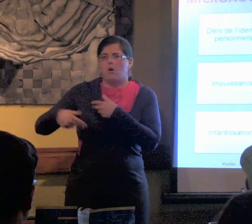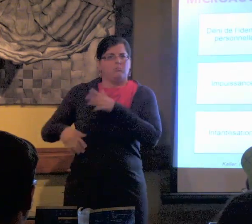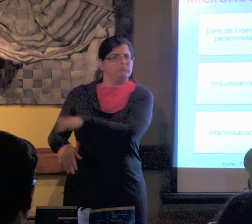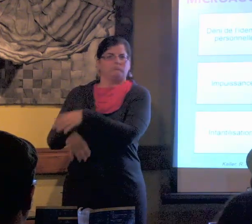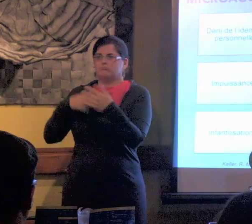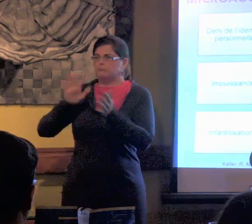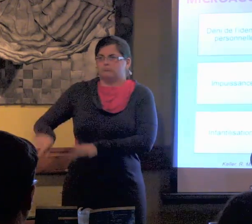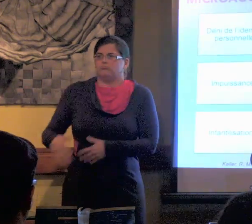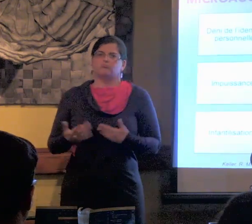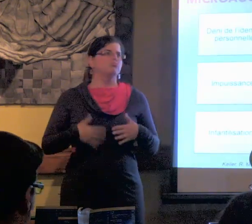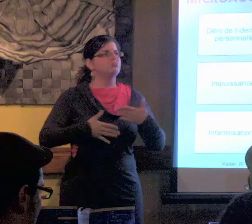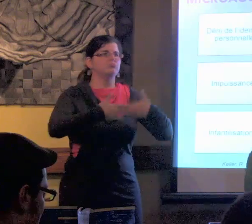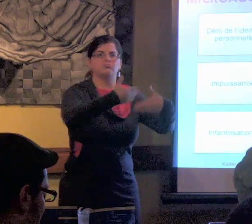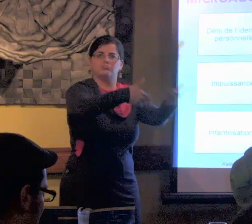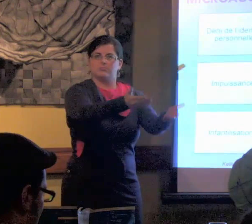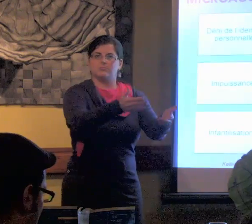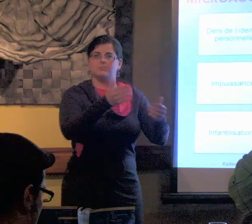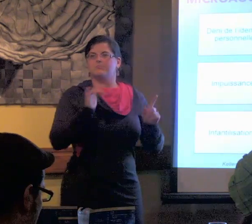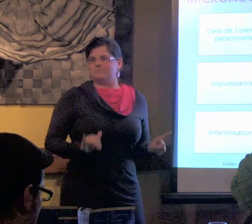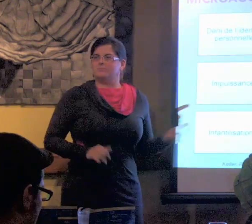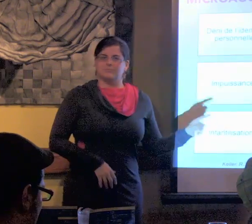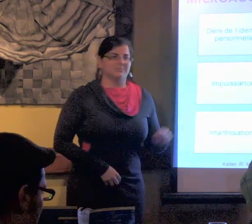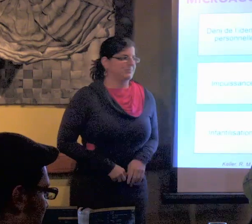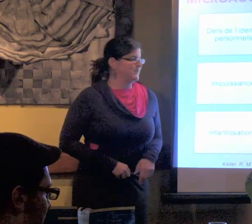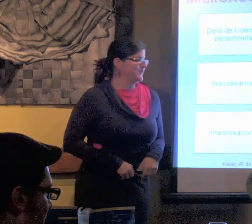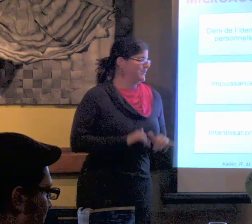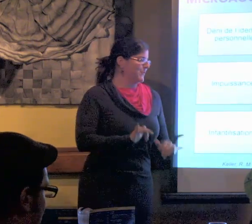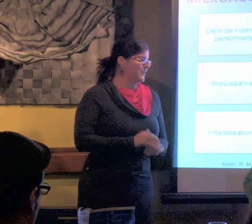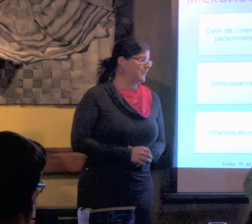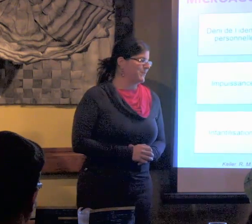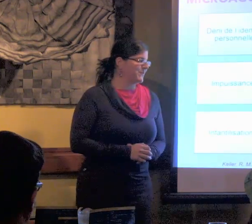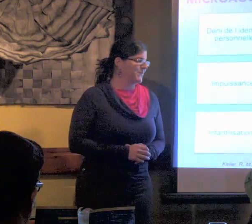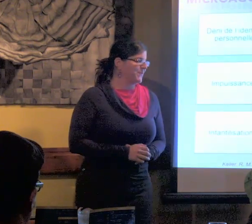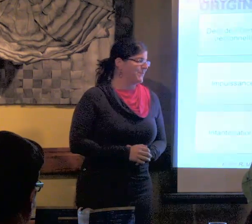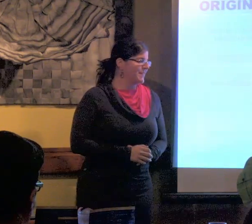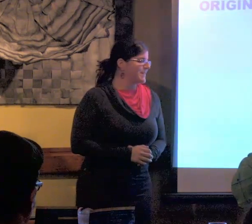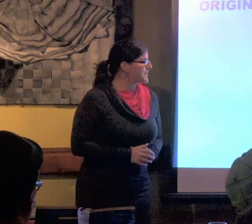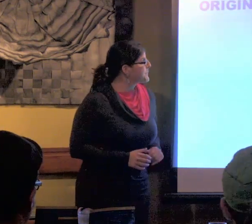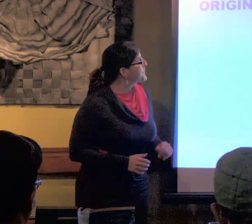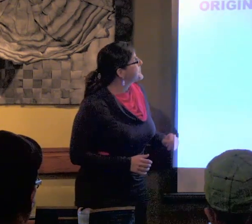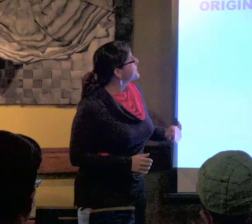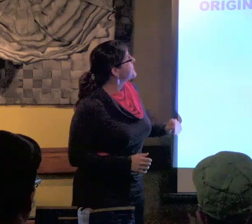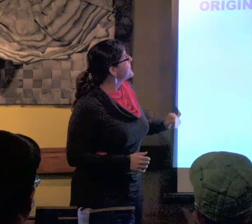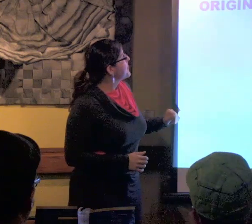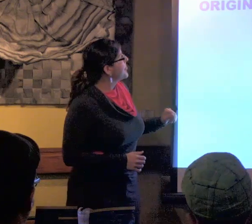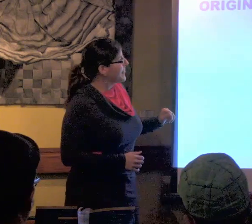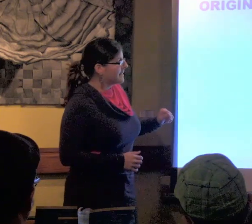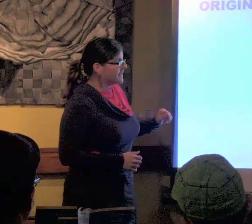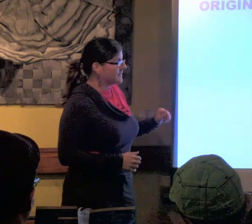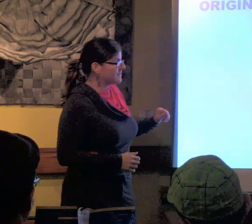classe comparativement à quelqu'un d'autre qui, lui, peut faire partie d'un citoyen de deuxième classe?